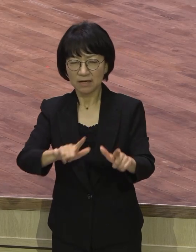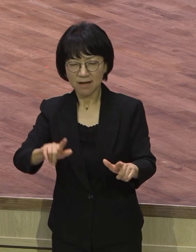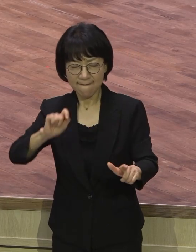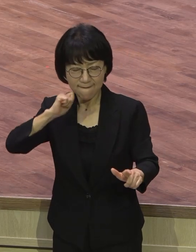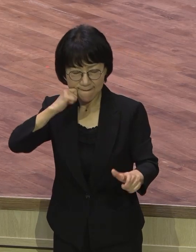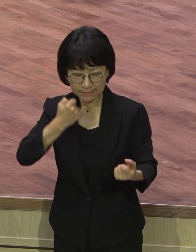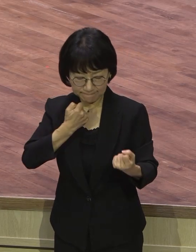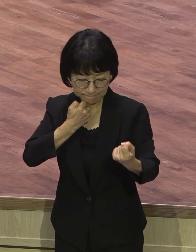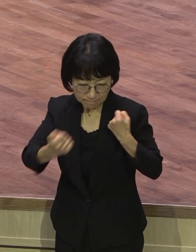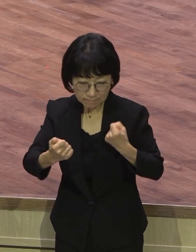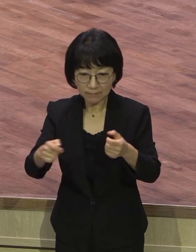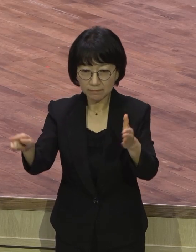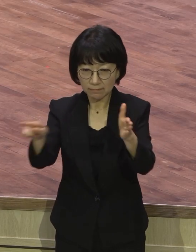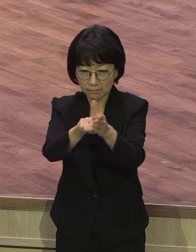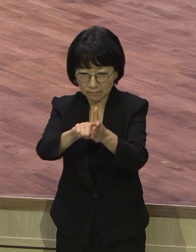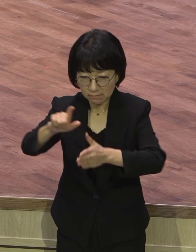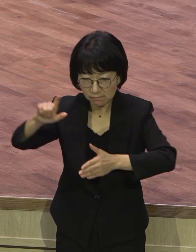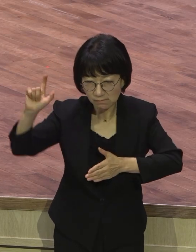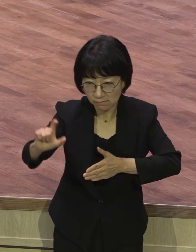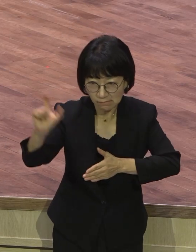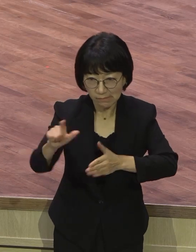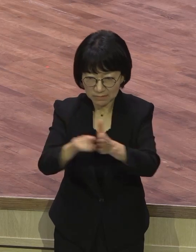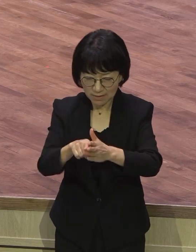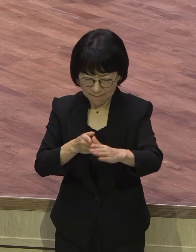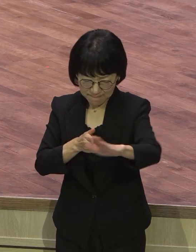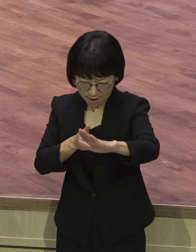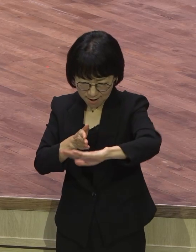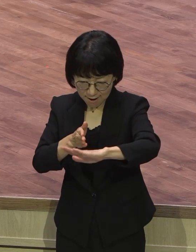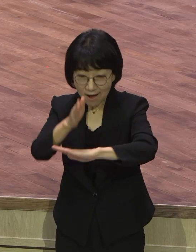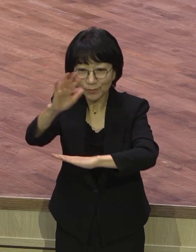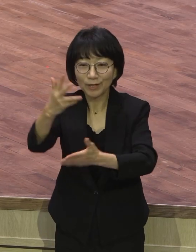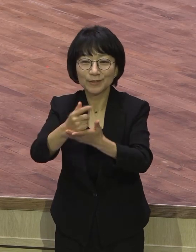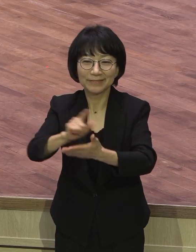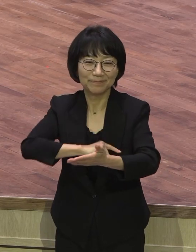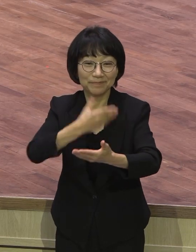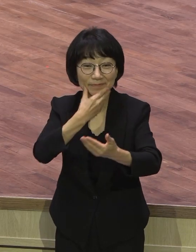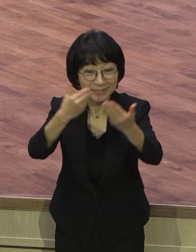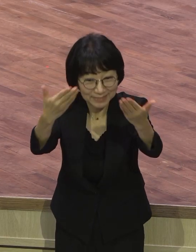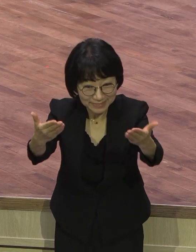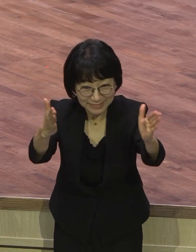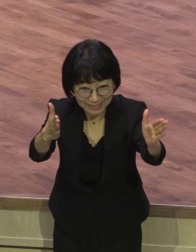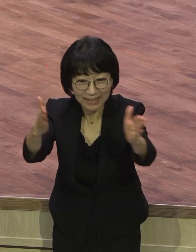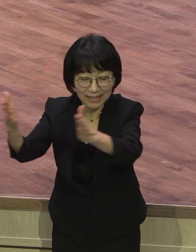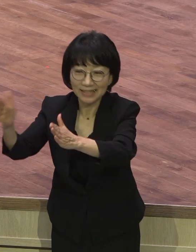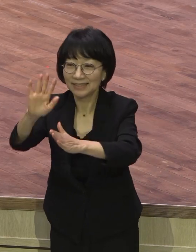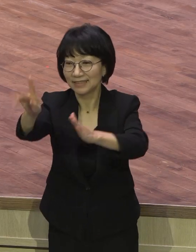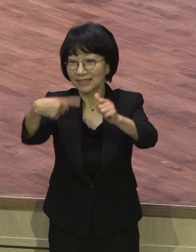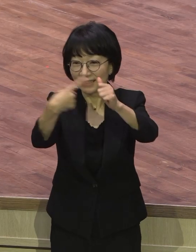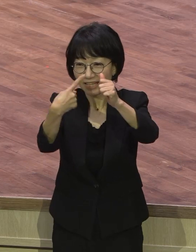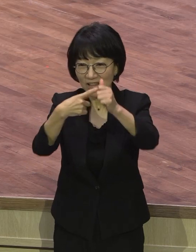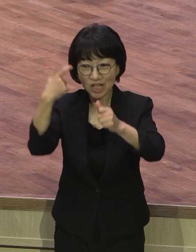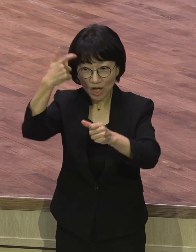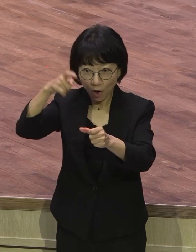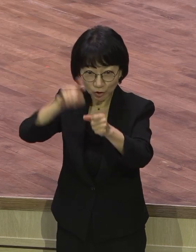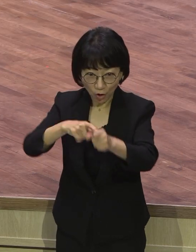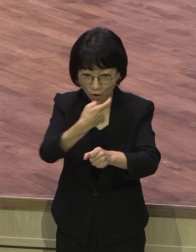흔들림 없이 믿음의 성장 이루시기를 제물어 축복합니다. 그럼 첫째로 영적 시각입니다.